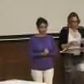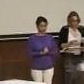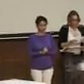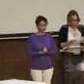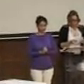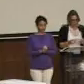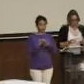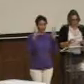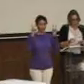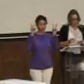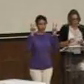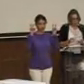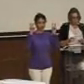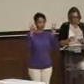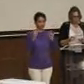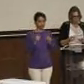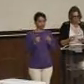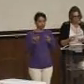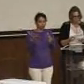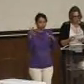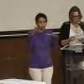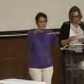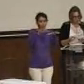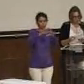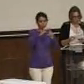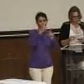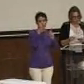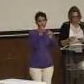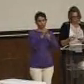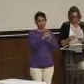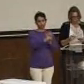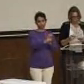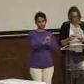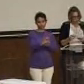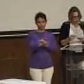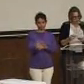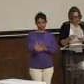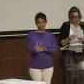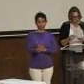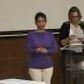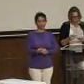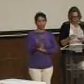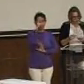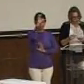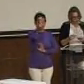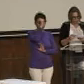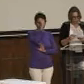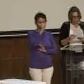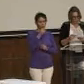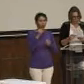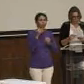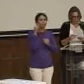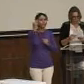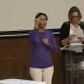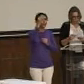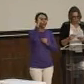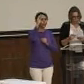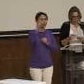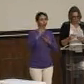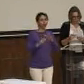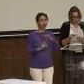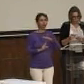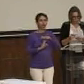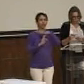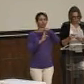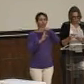Tema da pergunta: inclusão social e aprendizagem. Como o futuro reitor do IFB prioriza o